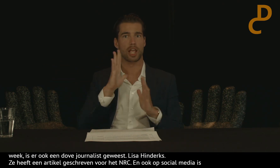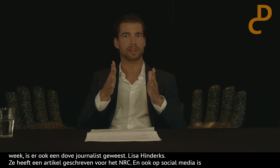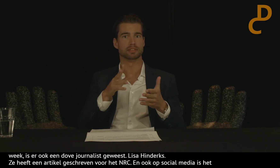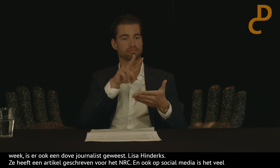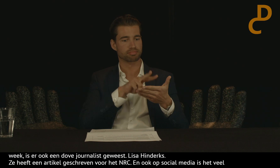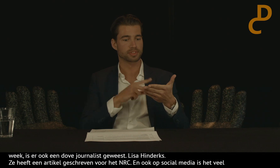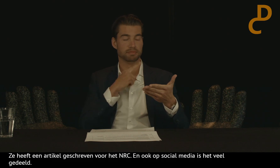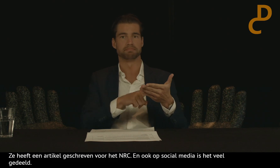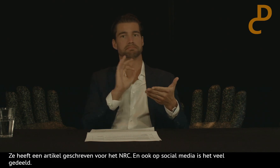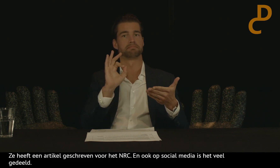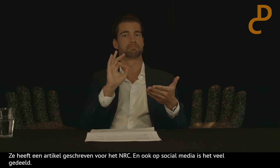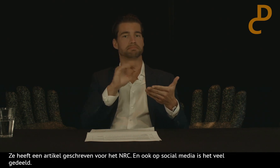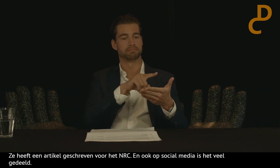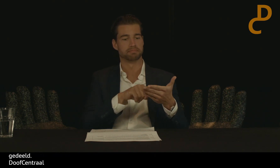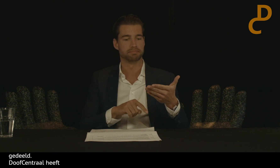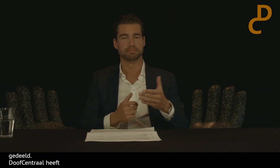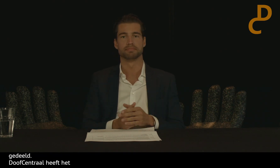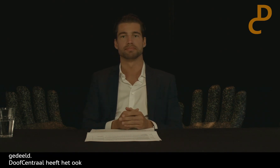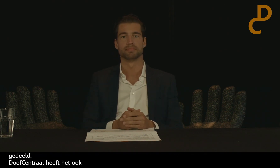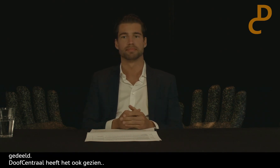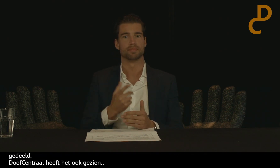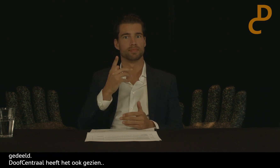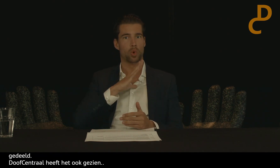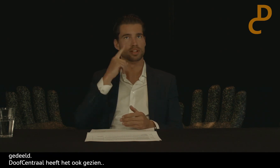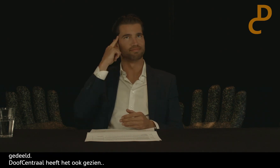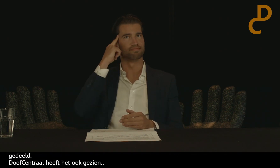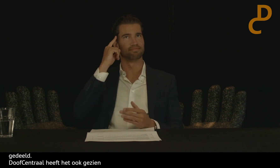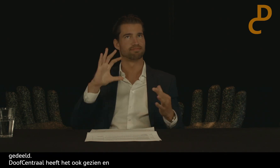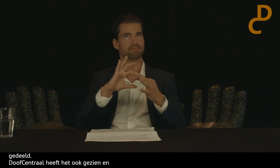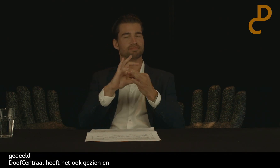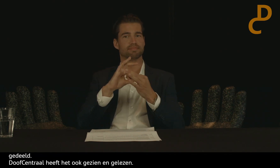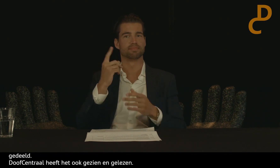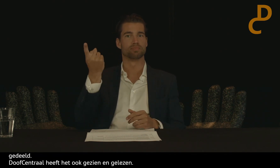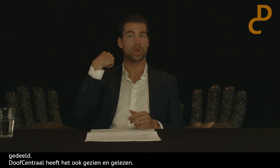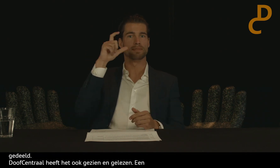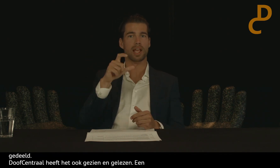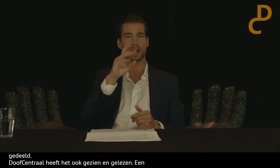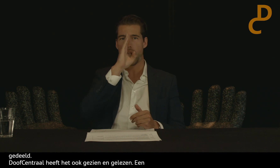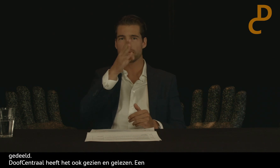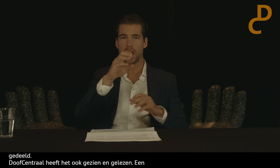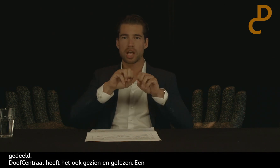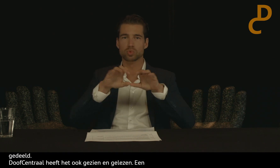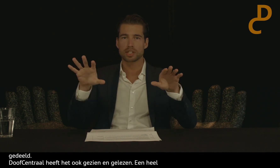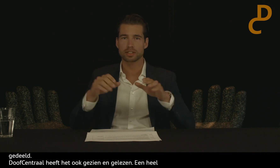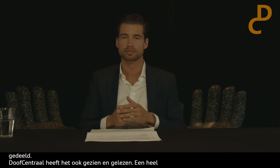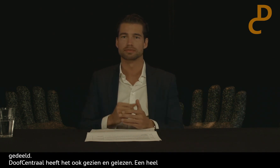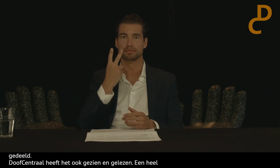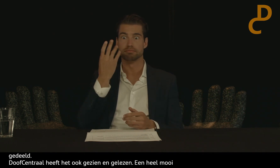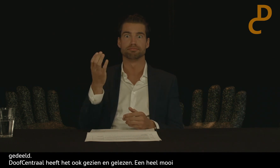Doof Centraal heeft het ook gezien en gelezen. En het is een heel mooi artikel. En vorige week met de